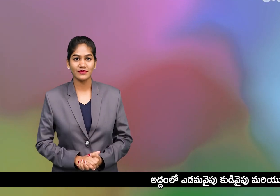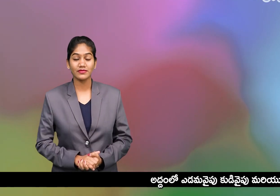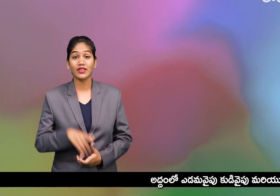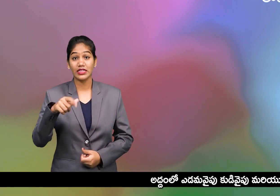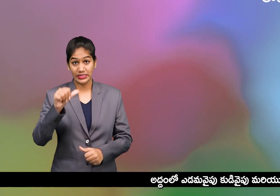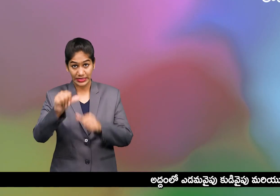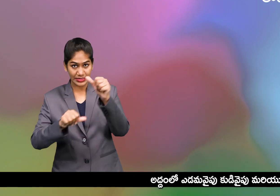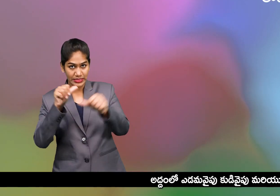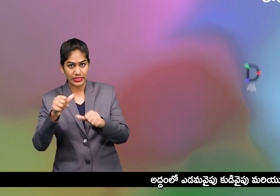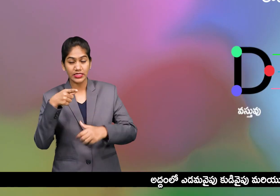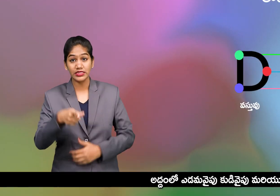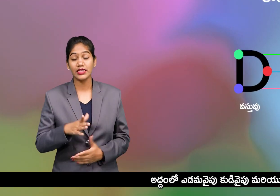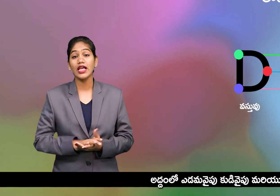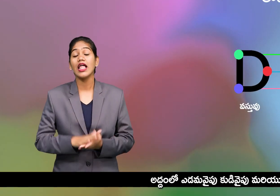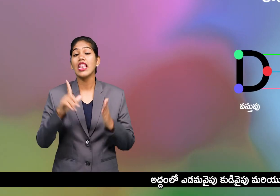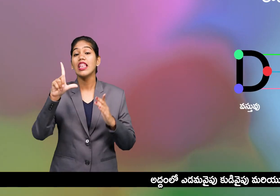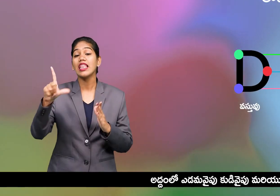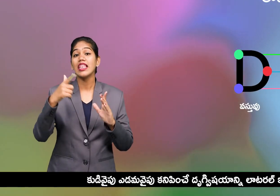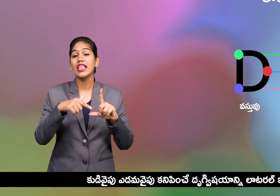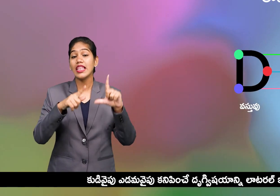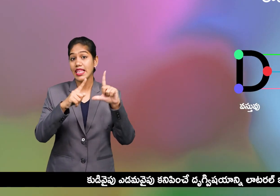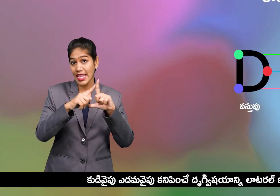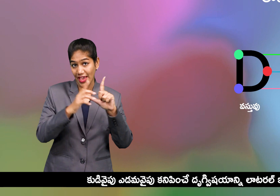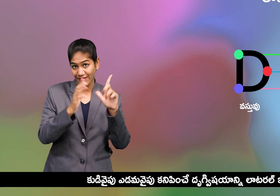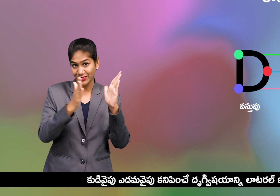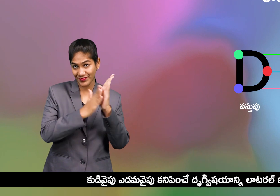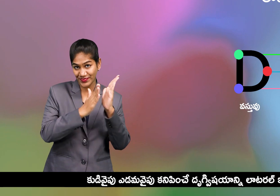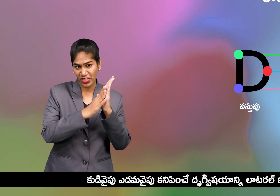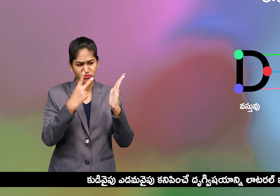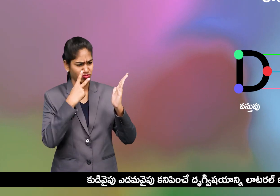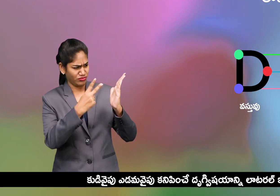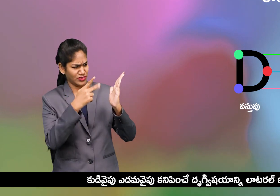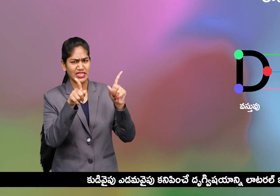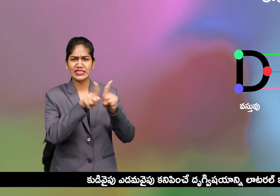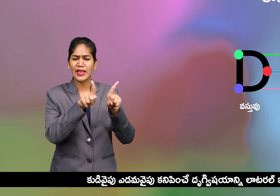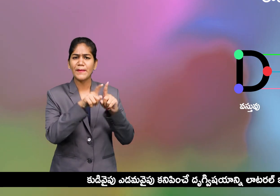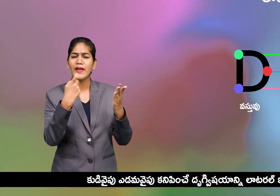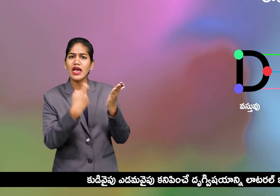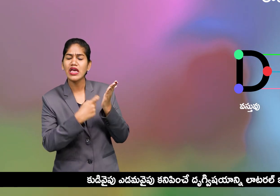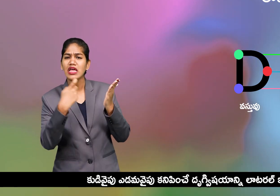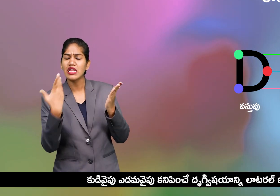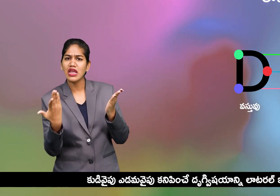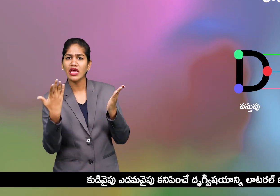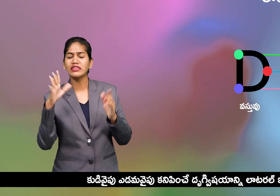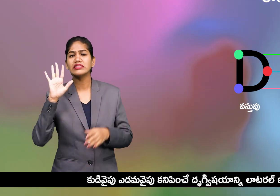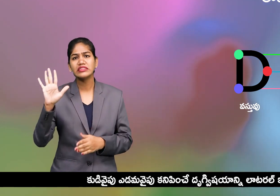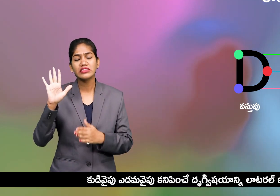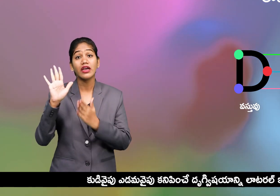అద్దంలో ఎడమవైపు, కుడివైపు మరియు కుడివైపు, ఎడమవైపు కనిపించే దృగ్విషయాన్ని లాటరల్